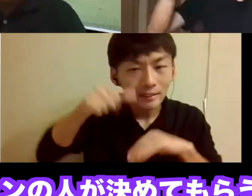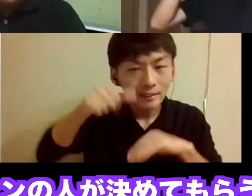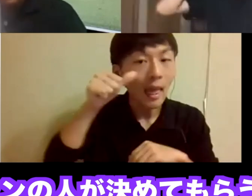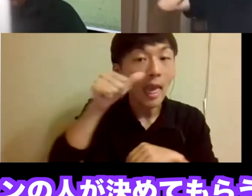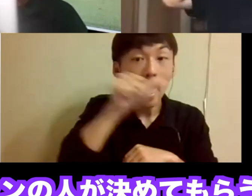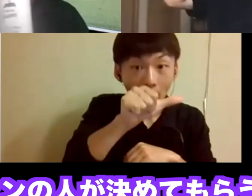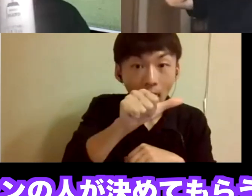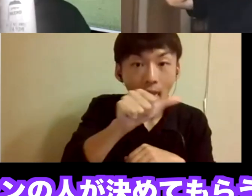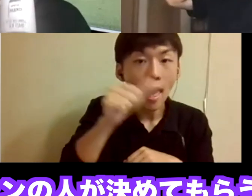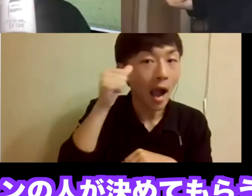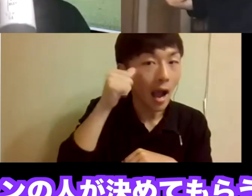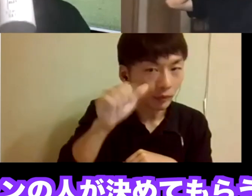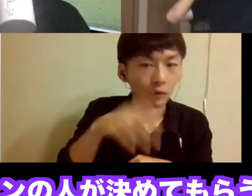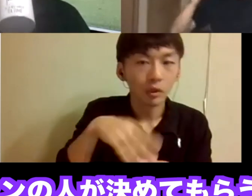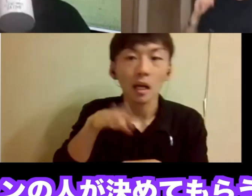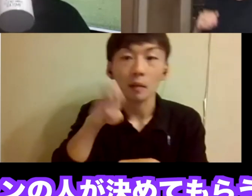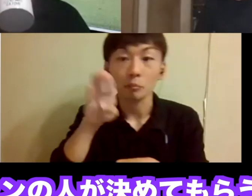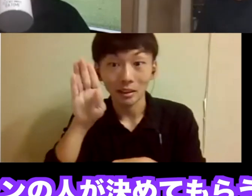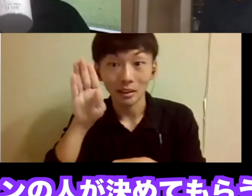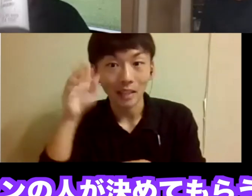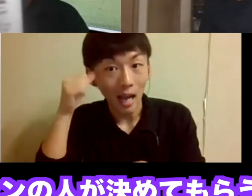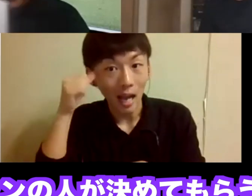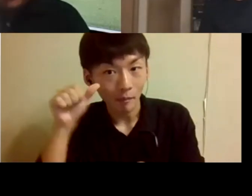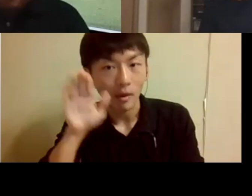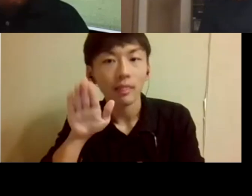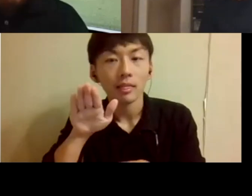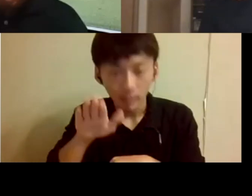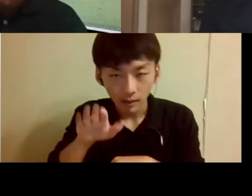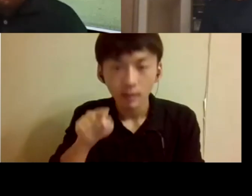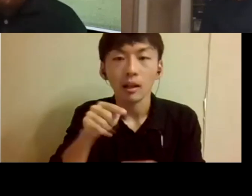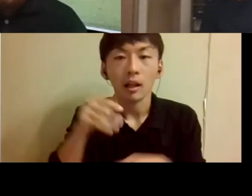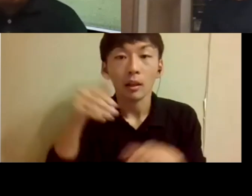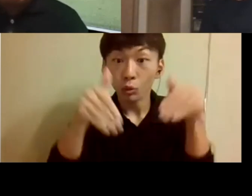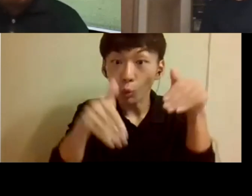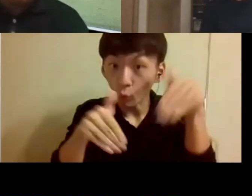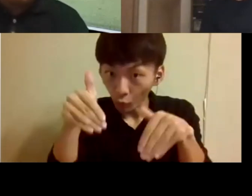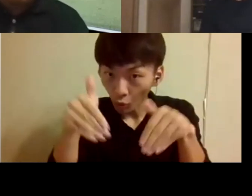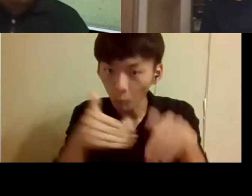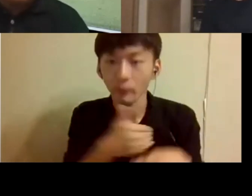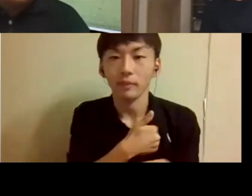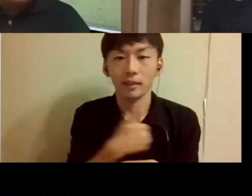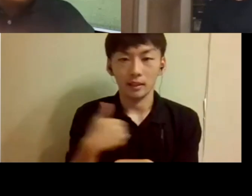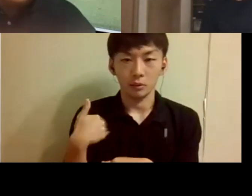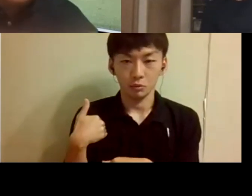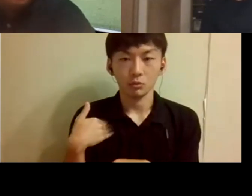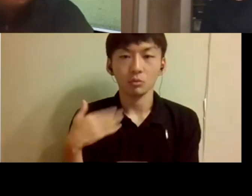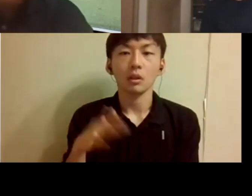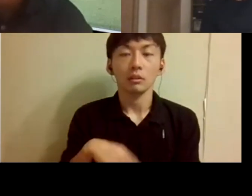に決めてもらうみたいなこういう投票してもらったりとかこんなことができたりします